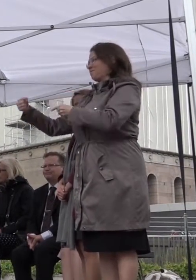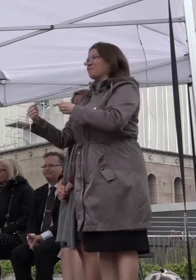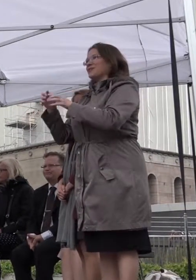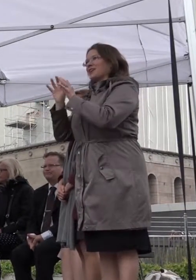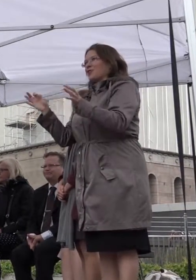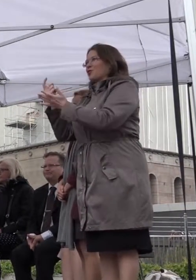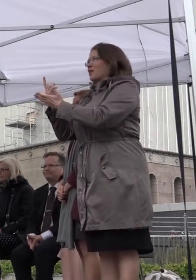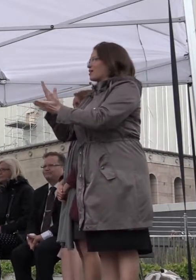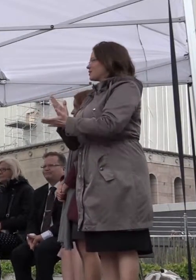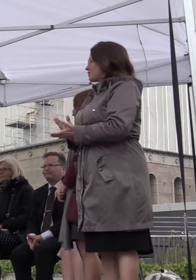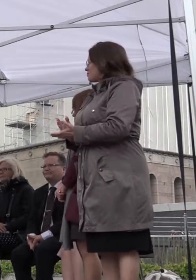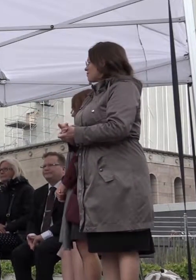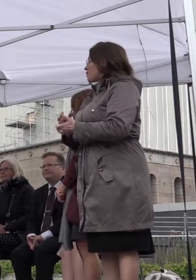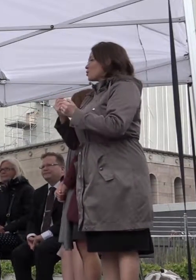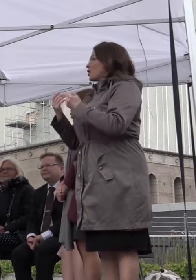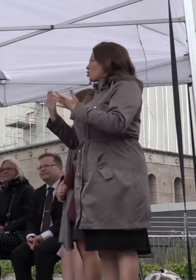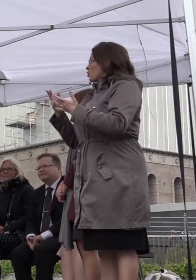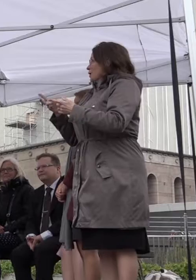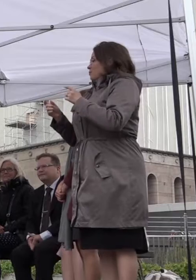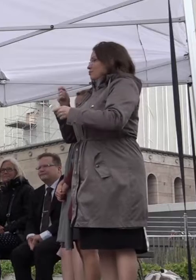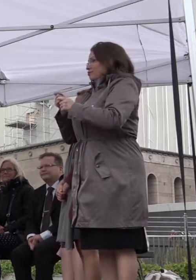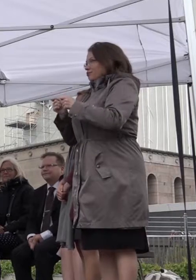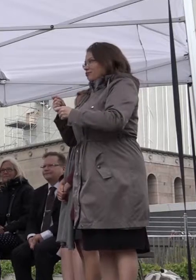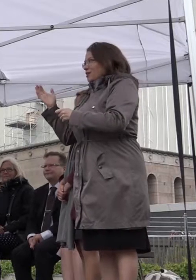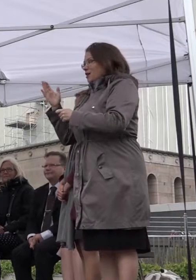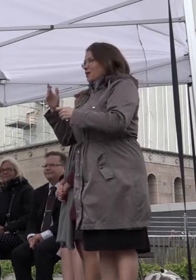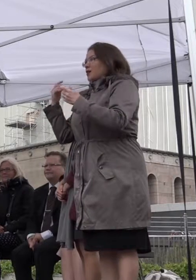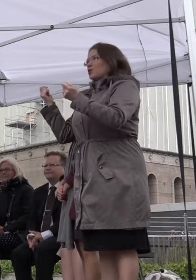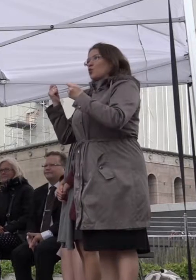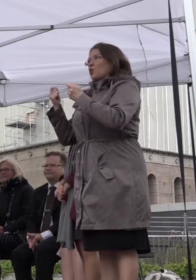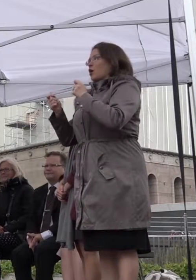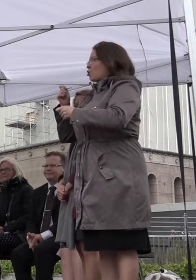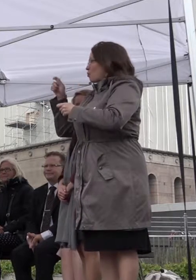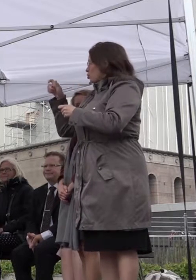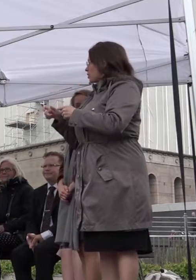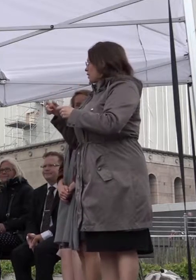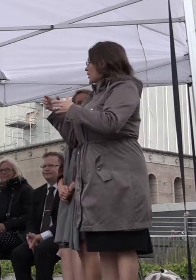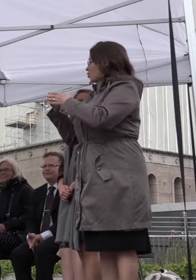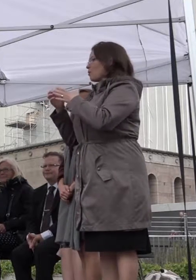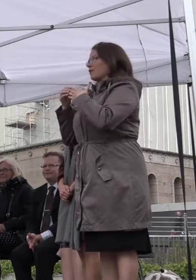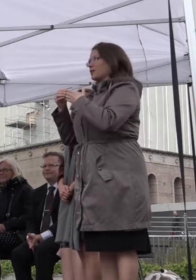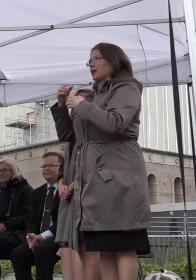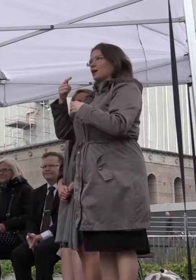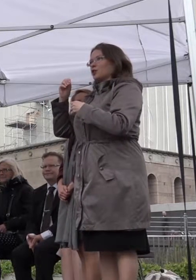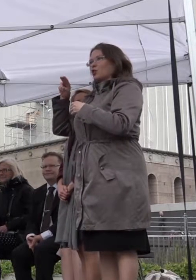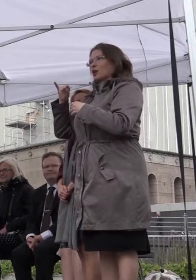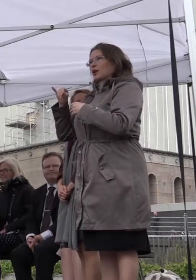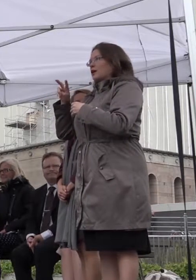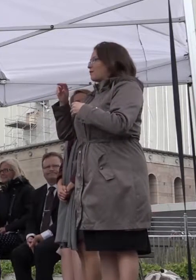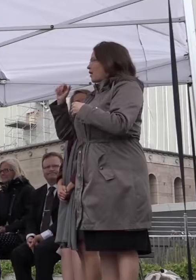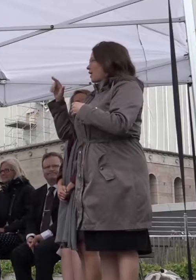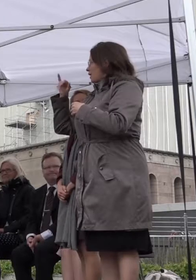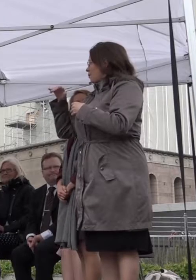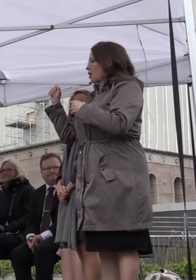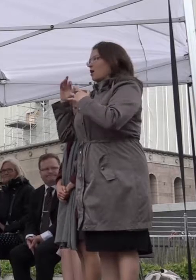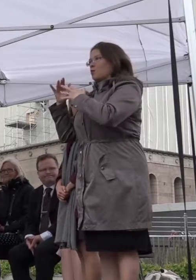Mutta nyt on todellakin pärinän aika. Juhlarummuttajien ryhmää vetää Toni Välimaa, muusikko Toni Välimaa, joka on